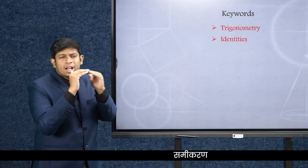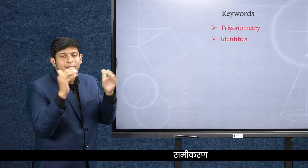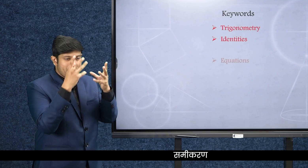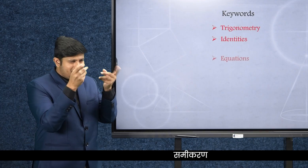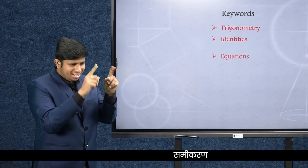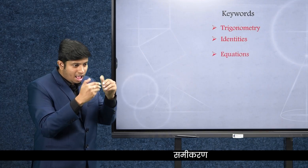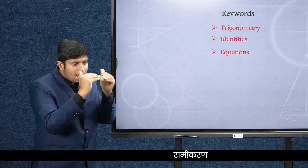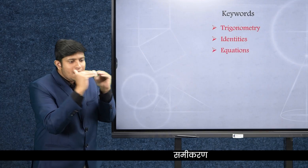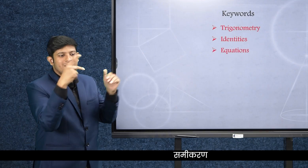समीकरण,